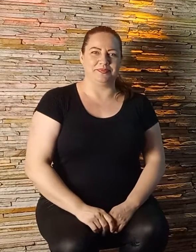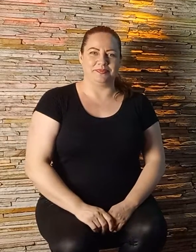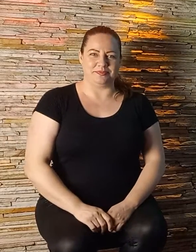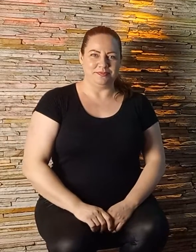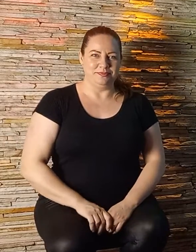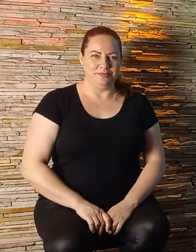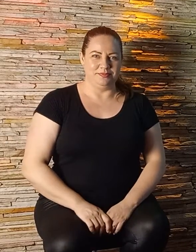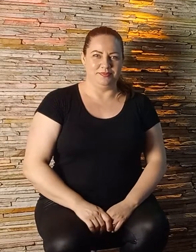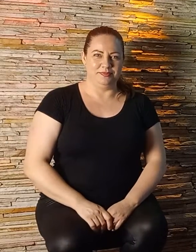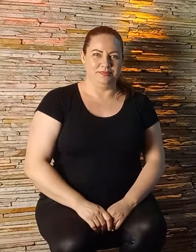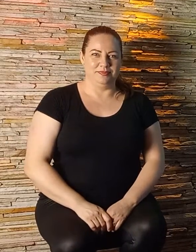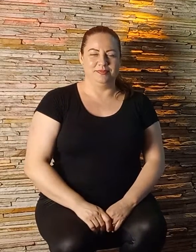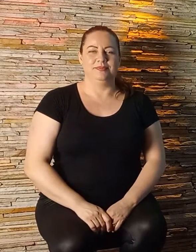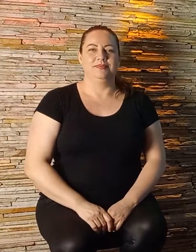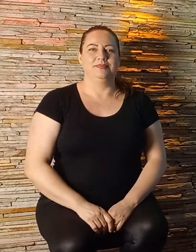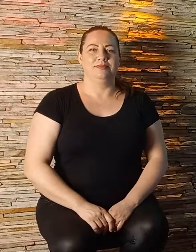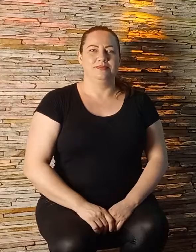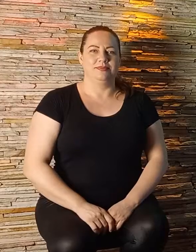G1